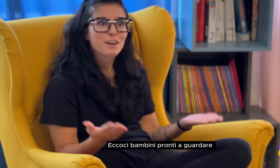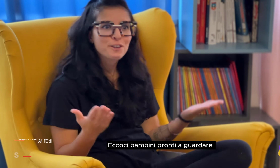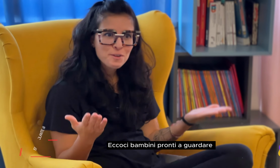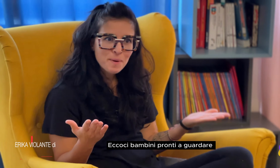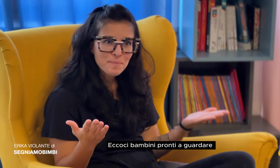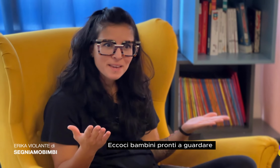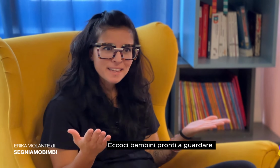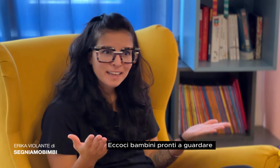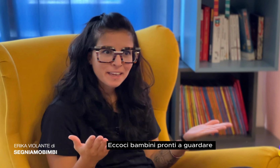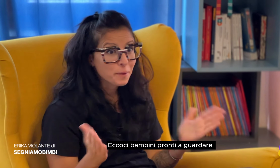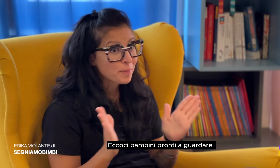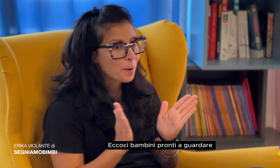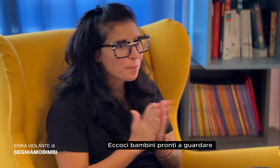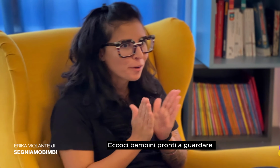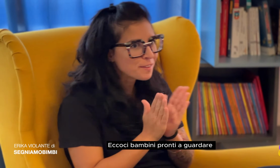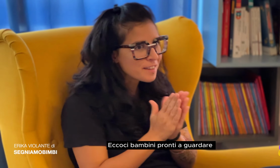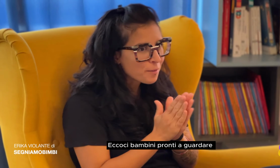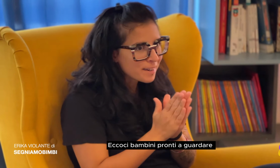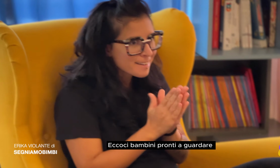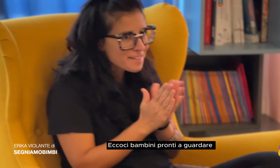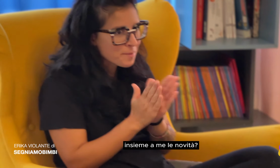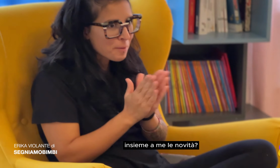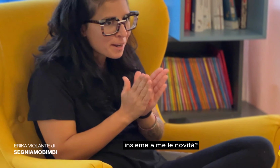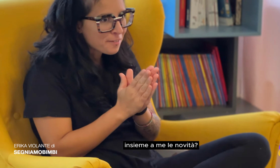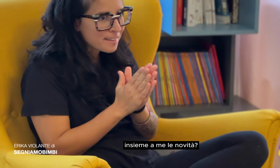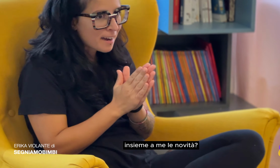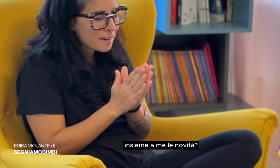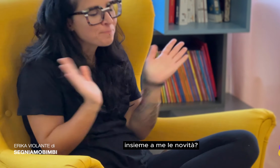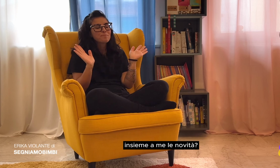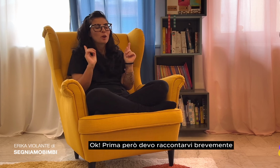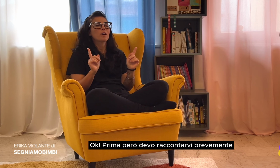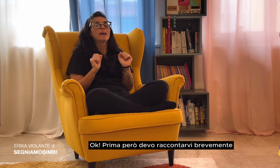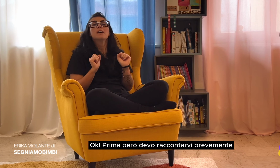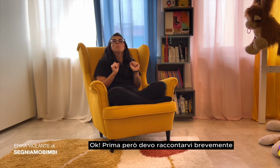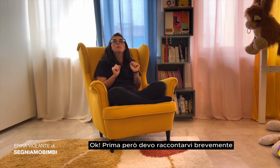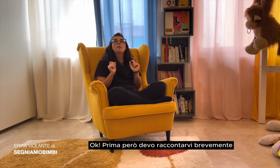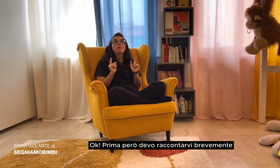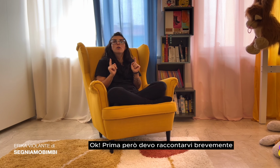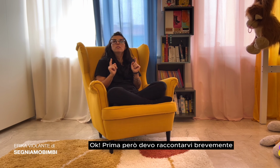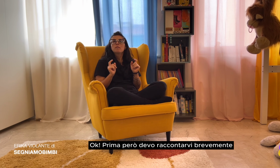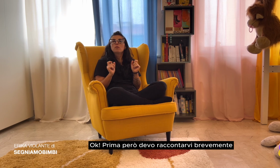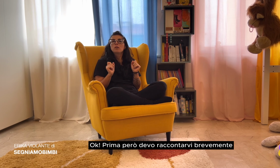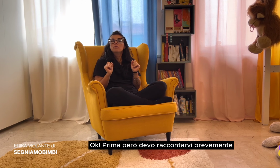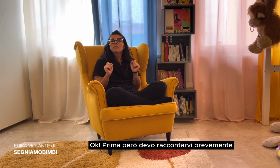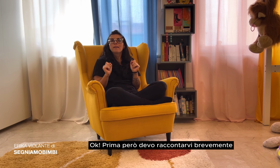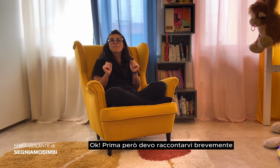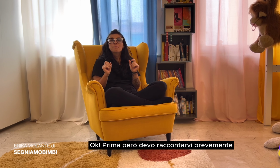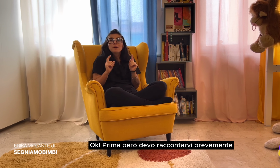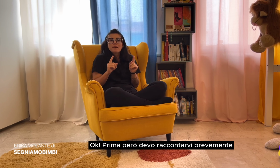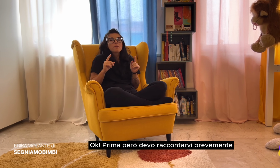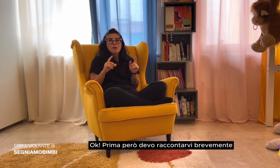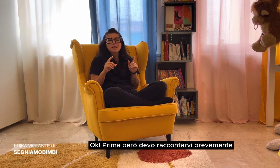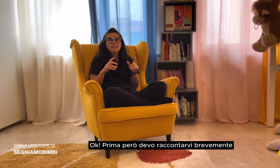Eccoci bambini, pronti a guardare insieme a me le novità? Ok, prima però devo raccontarvi brevemente